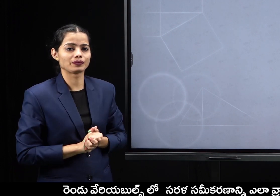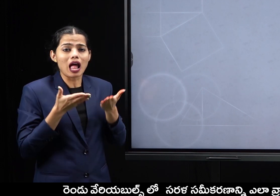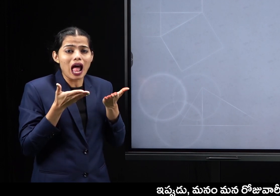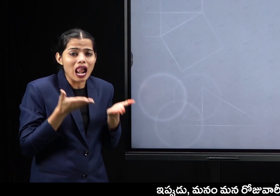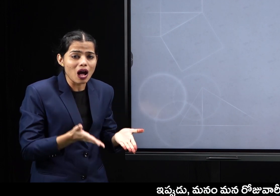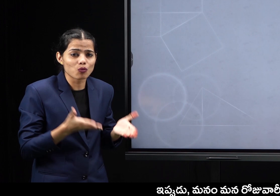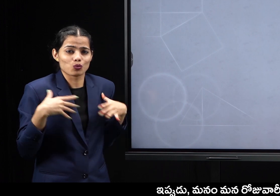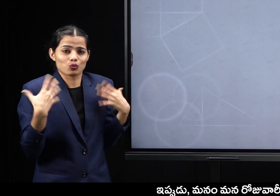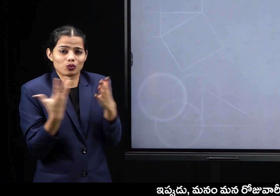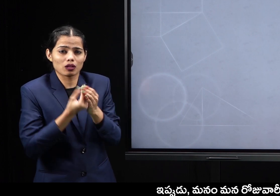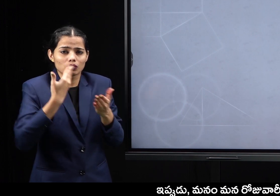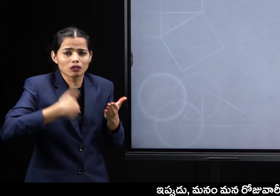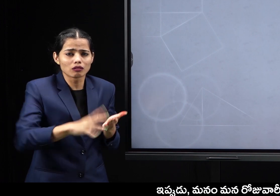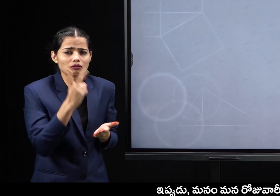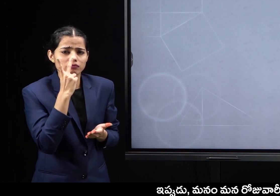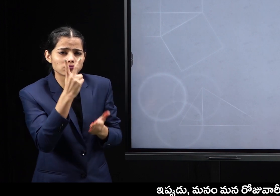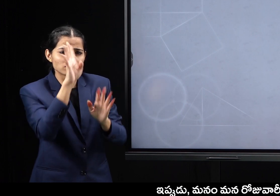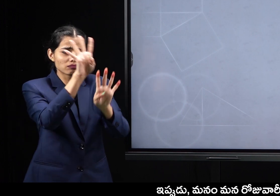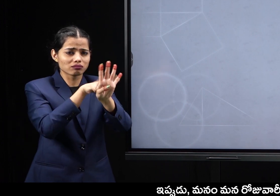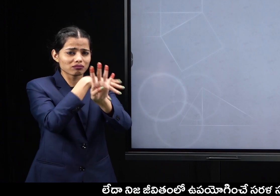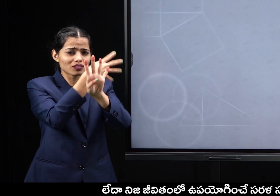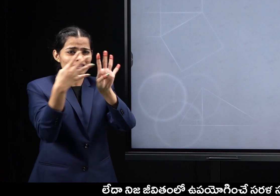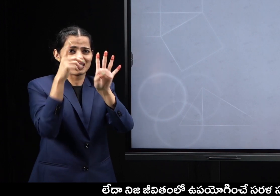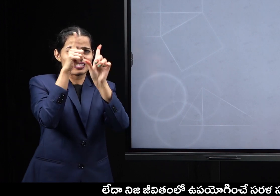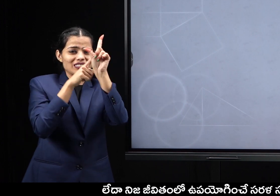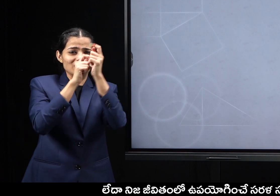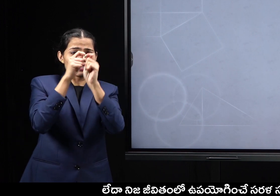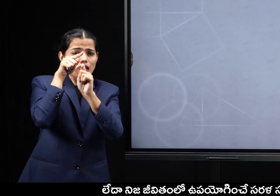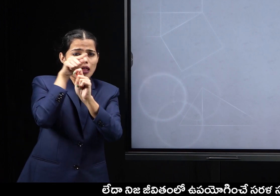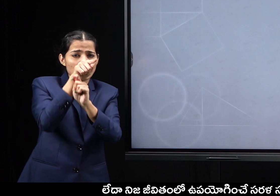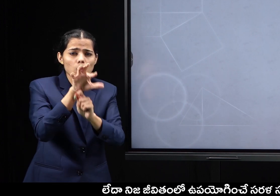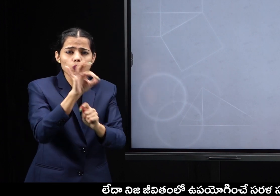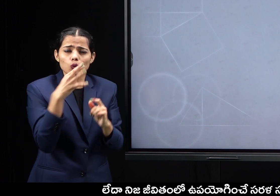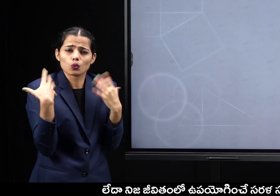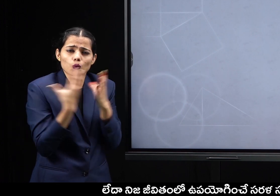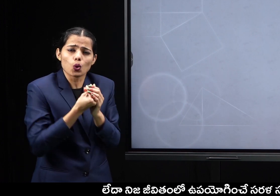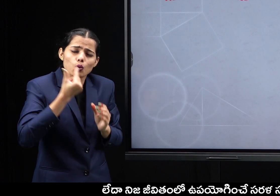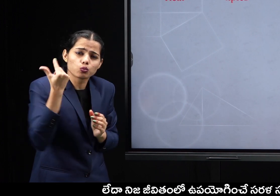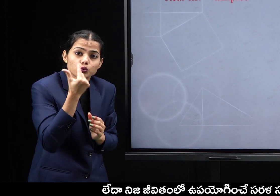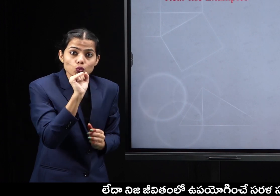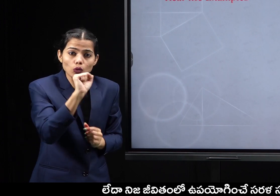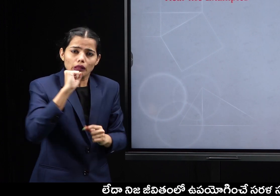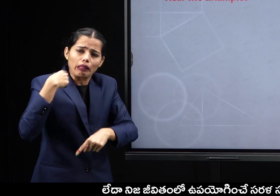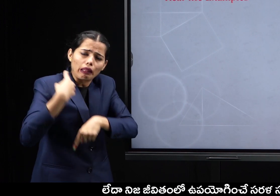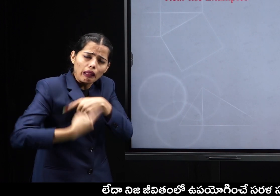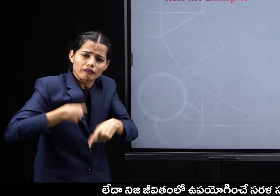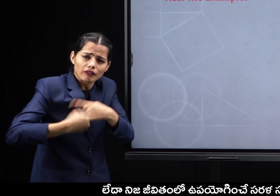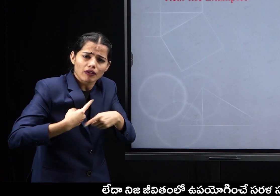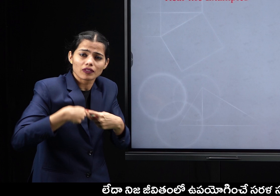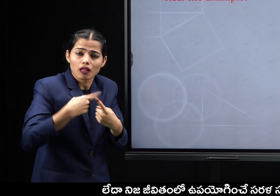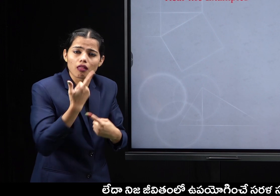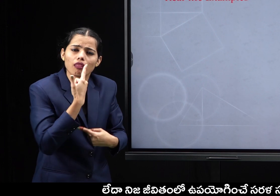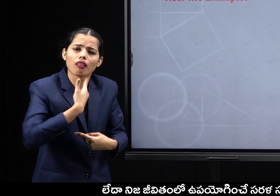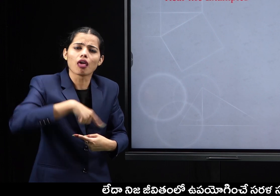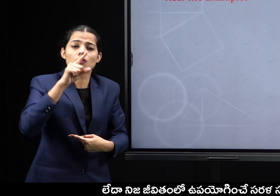ఇప్పుడు మనం మన రోజువారీ జీవితంలో లేదా నిజ జీవితంలో ఉపయోగించే సరళ సమీకరణాన్ని చూస్తాం.